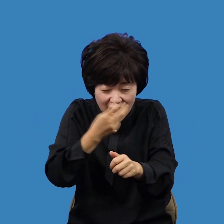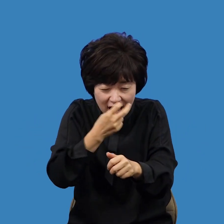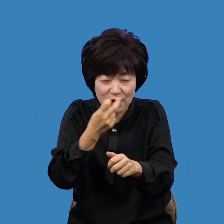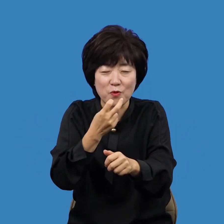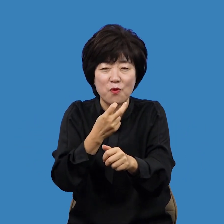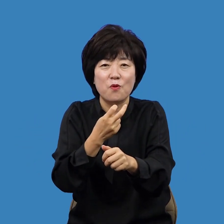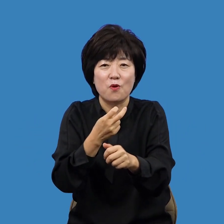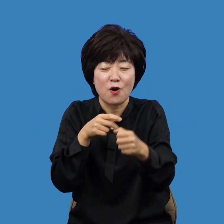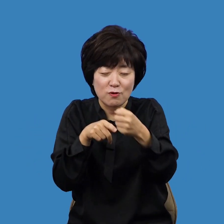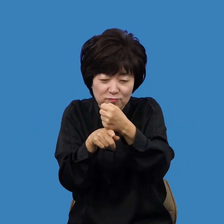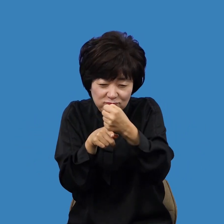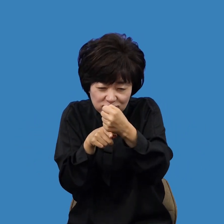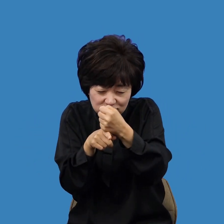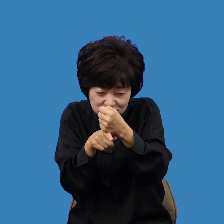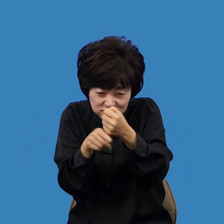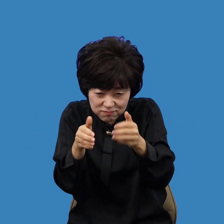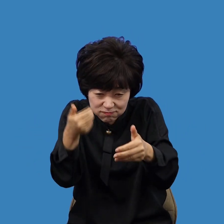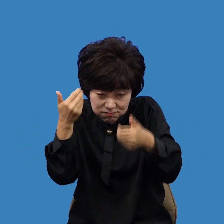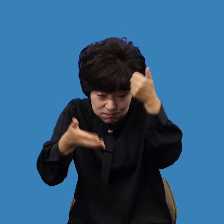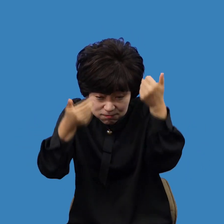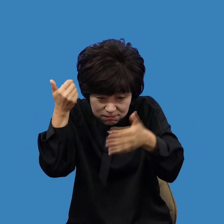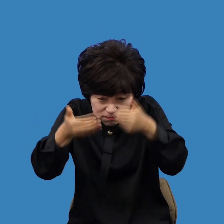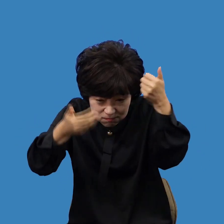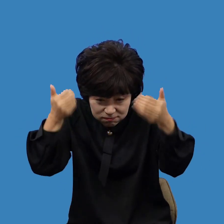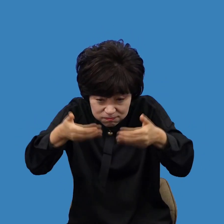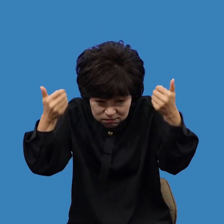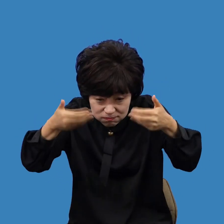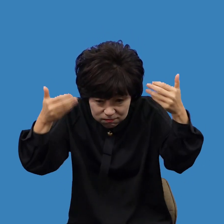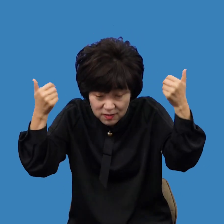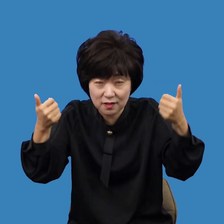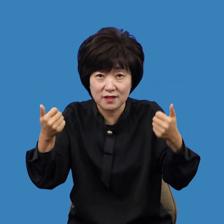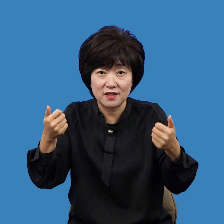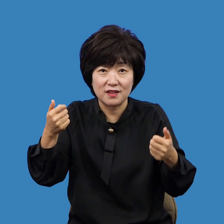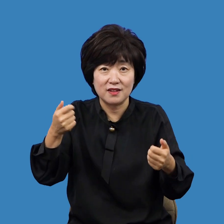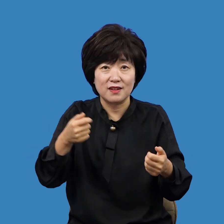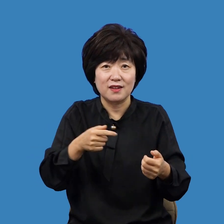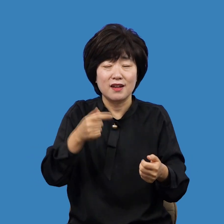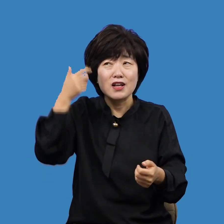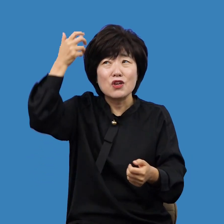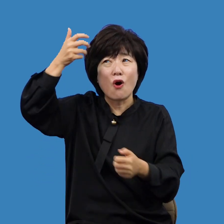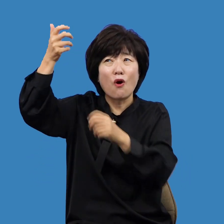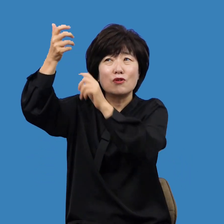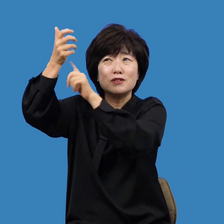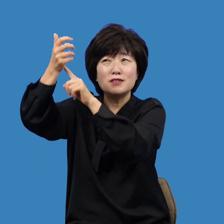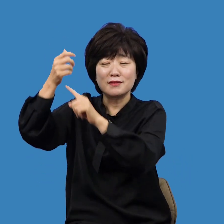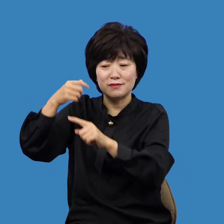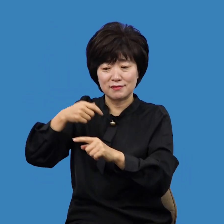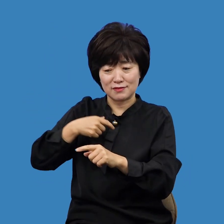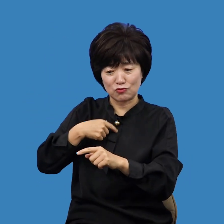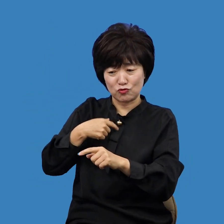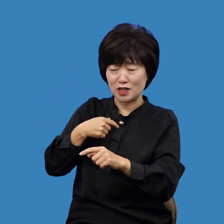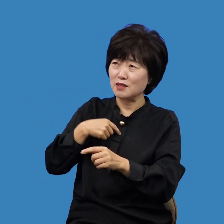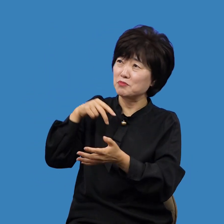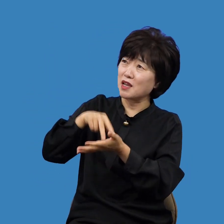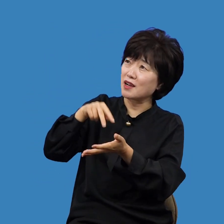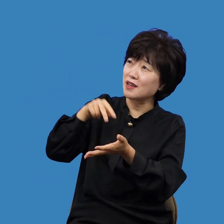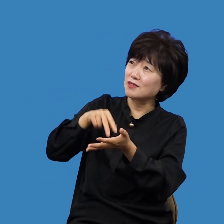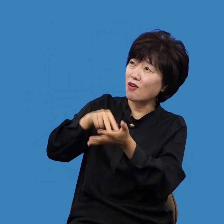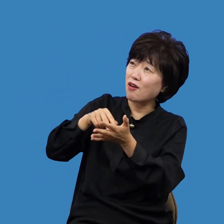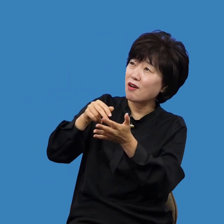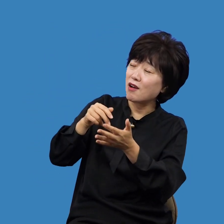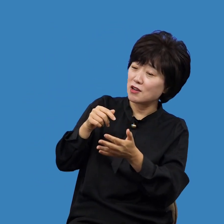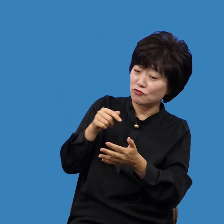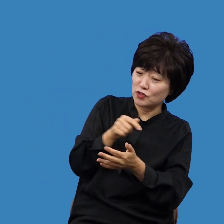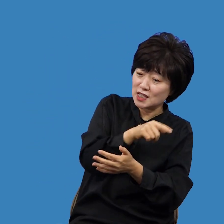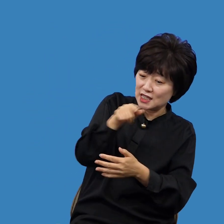영은요 혼으로 파헤쳐서 조사하고 연구할 수 없는 성질의 거라는 거야. 그러니까 영이라고 하는 것은 여러분 우리의